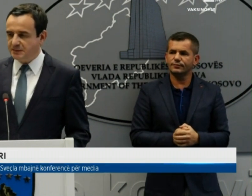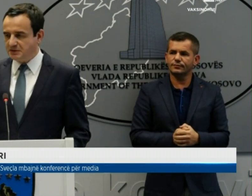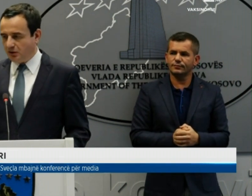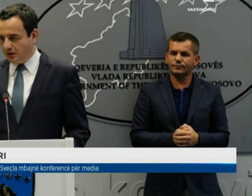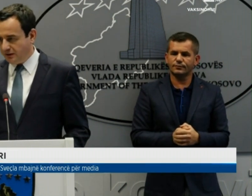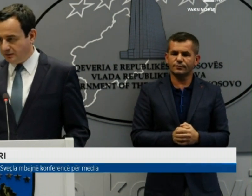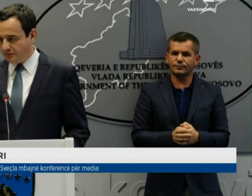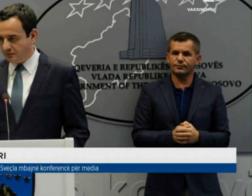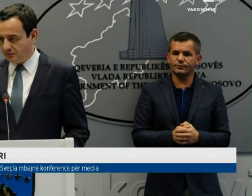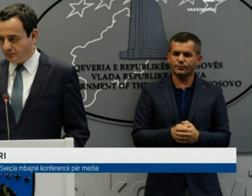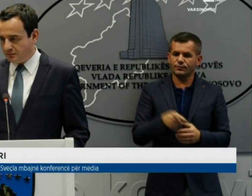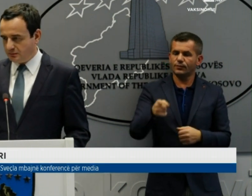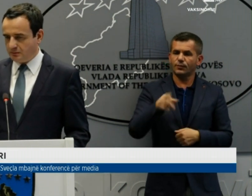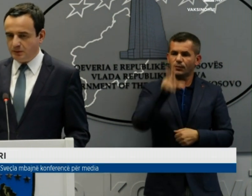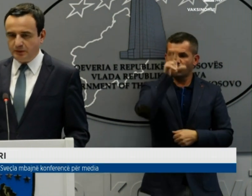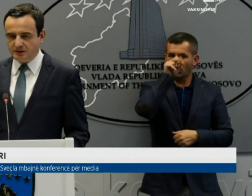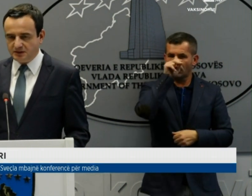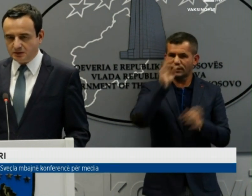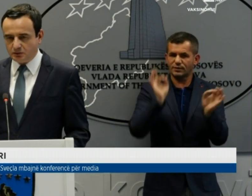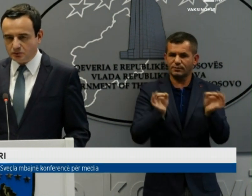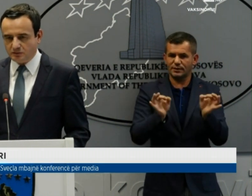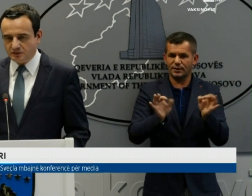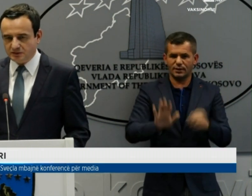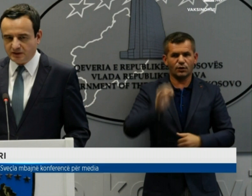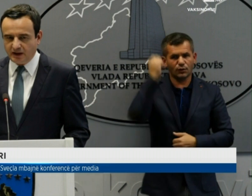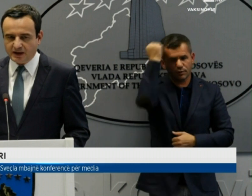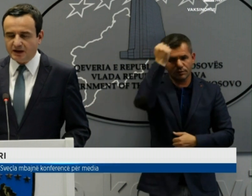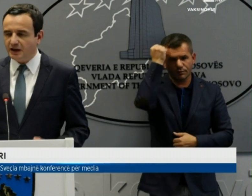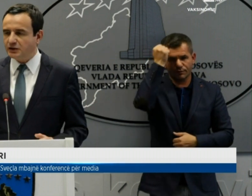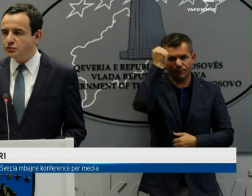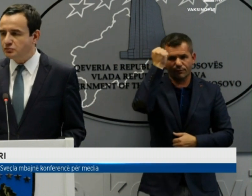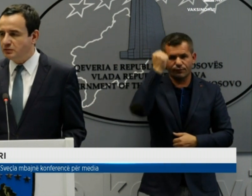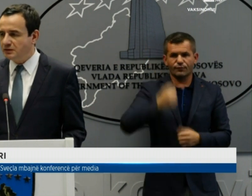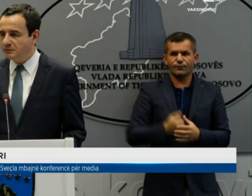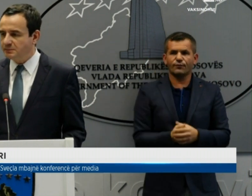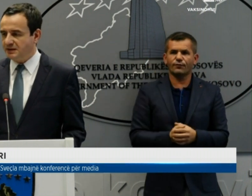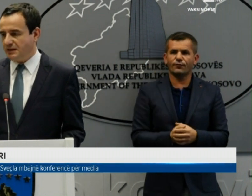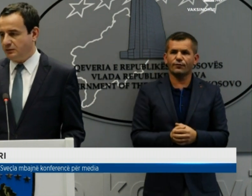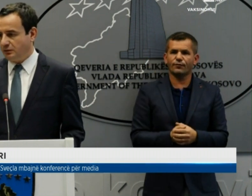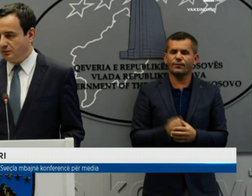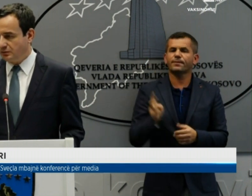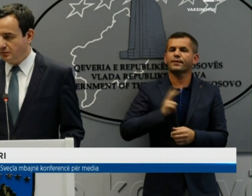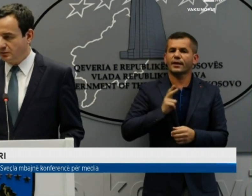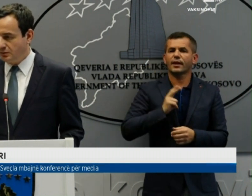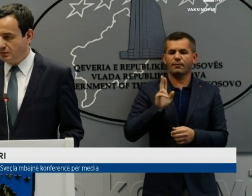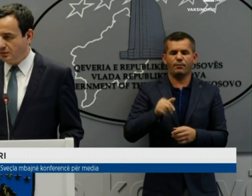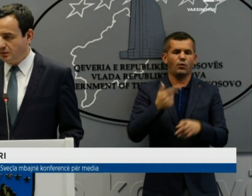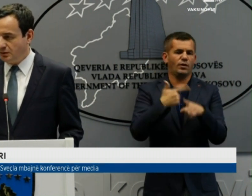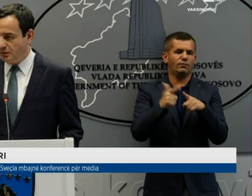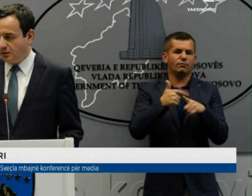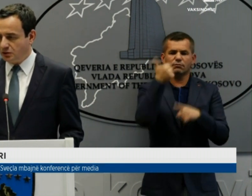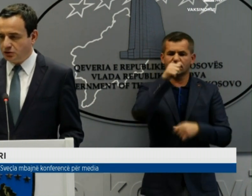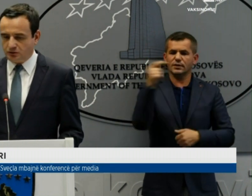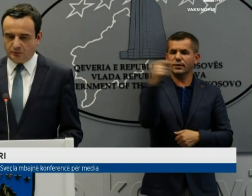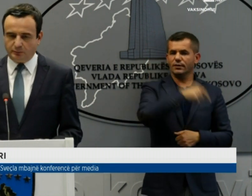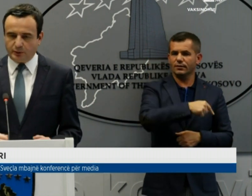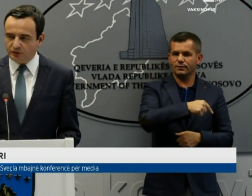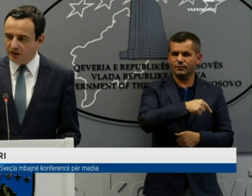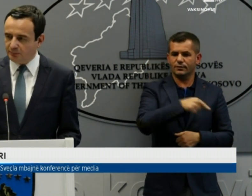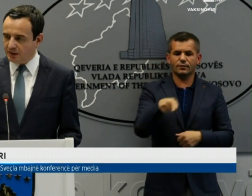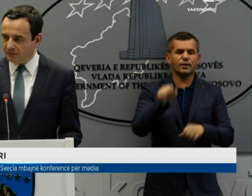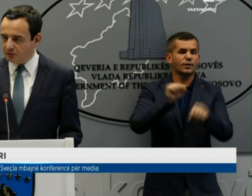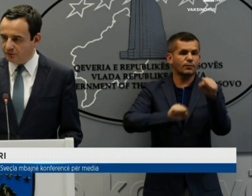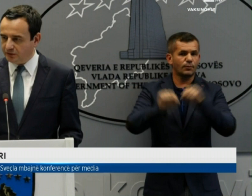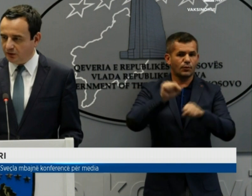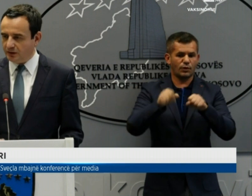Njësitë speciale të policisë së Kosovës e kanë arsyen pse janë aty. Është